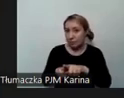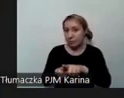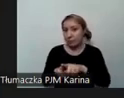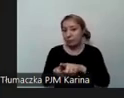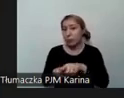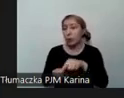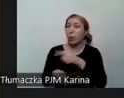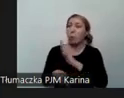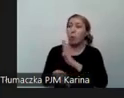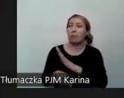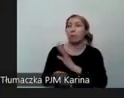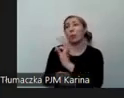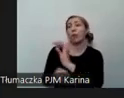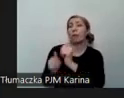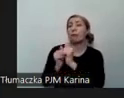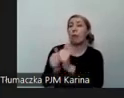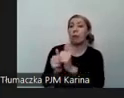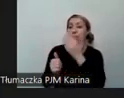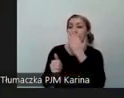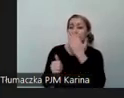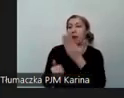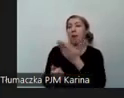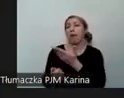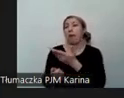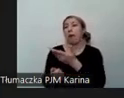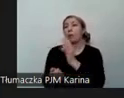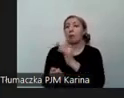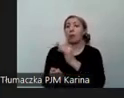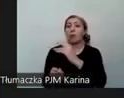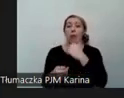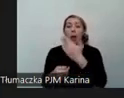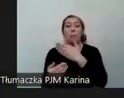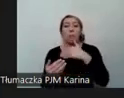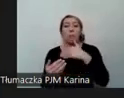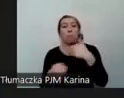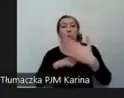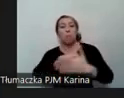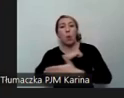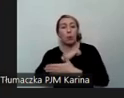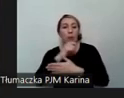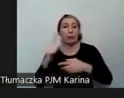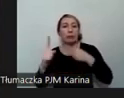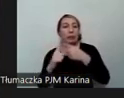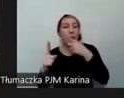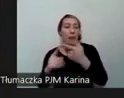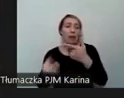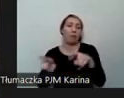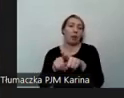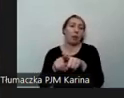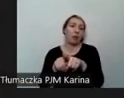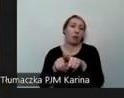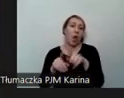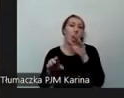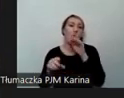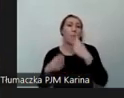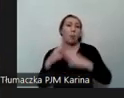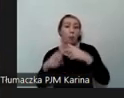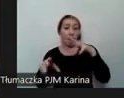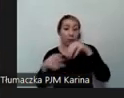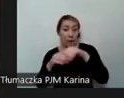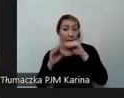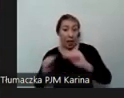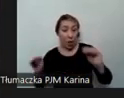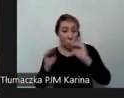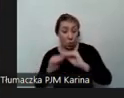mają za zadanie jakby wyznaczyć podstawowe cele i problemy być może w procesie edukacji, ale